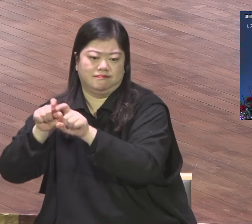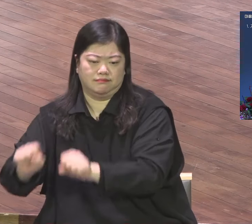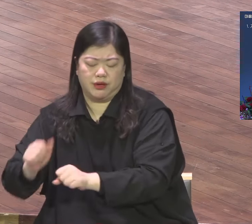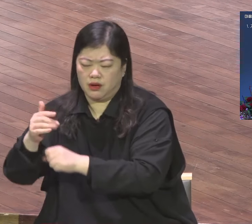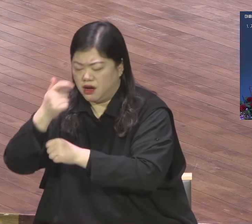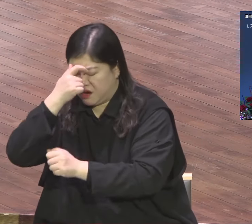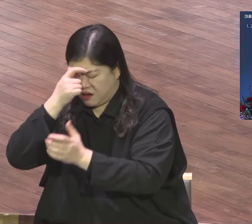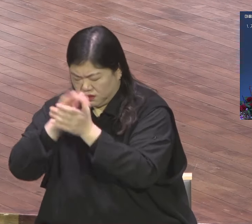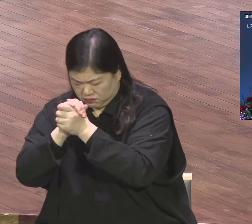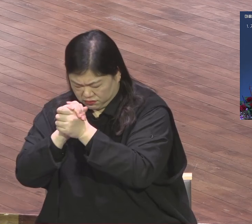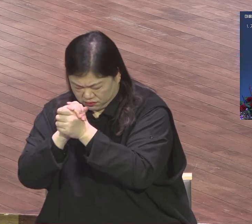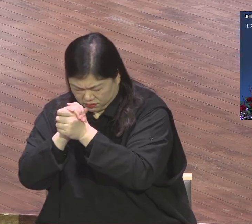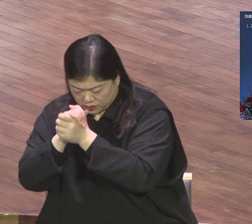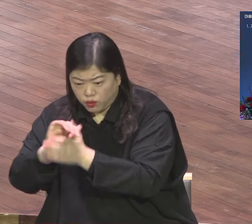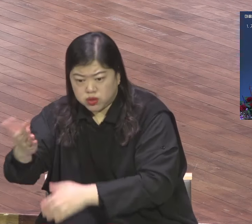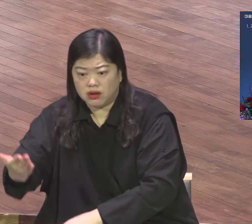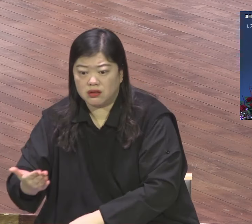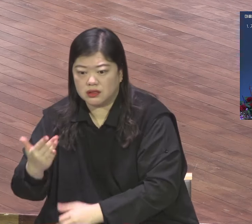해.